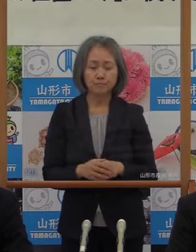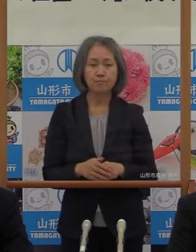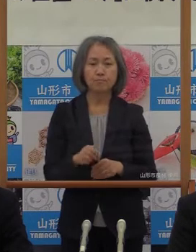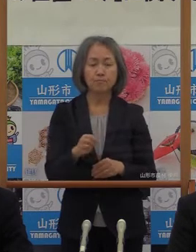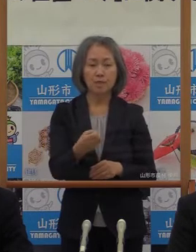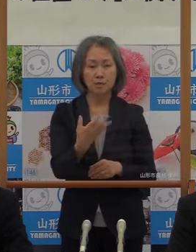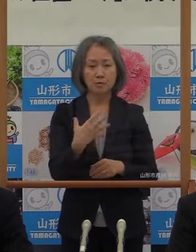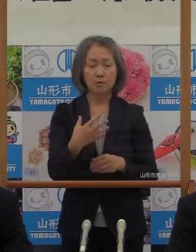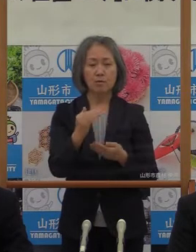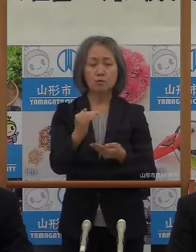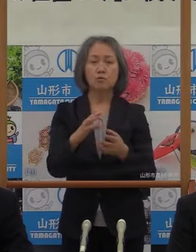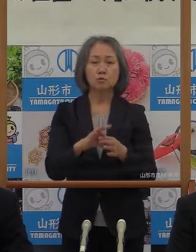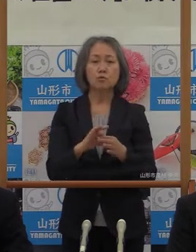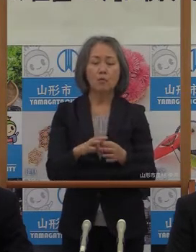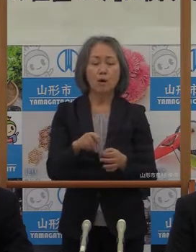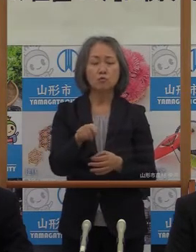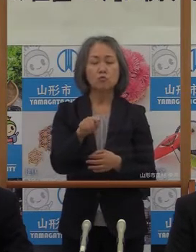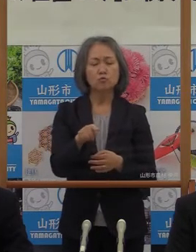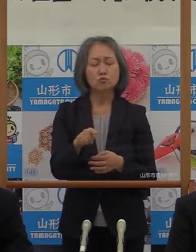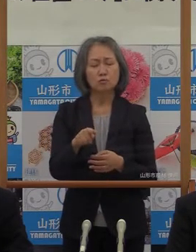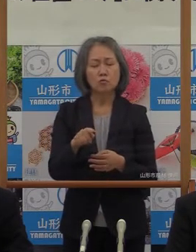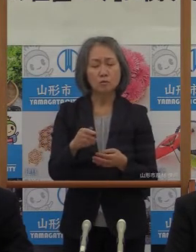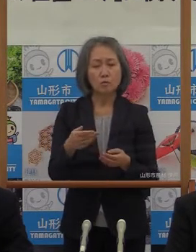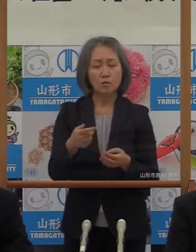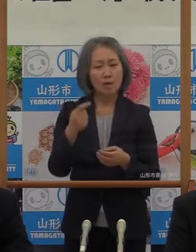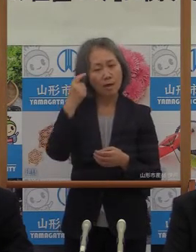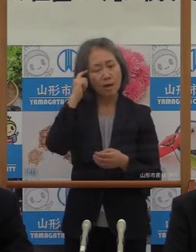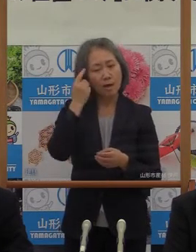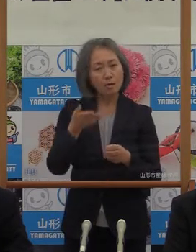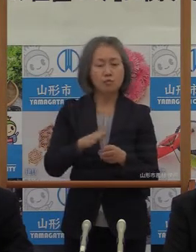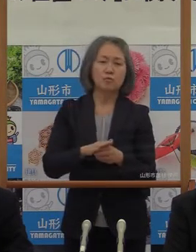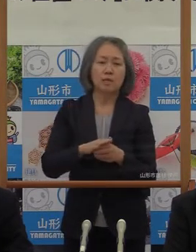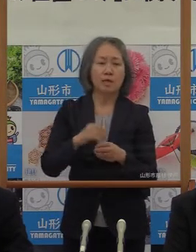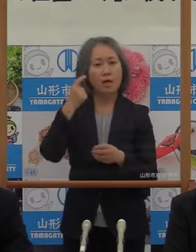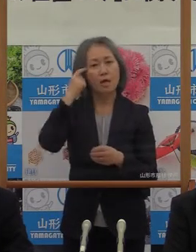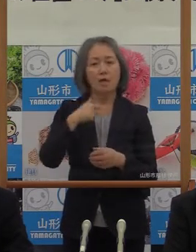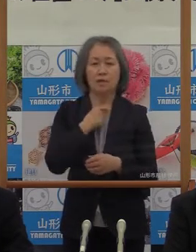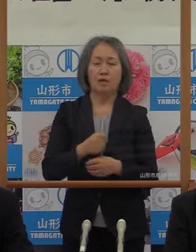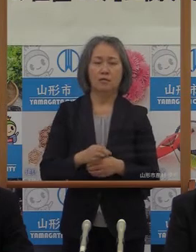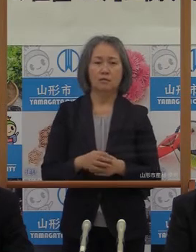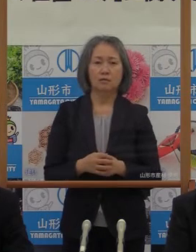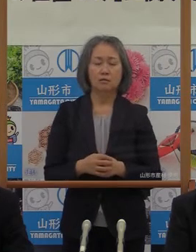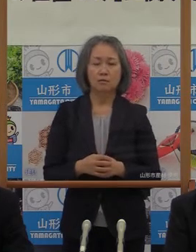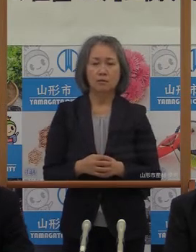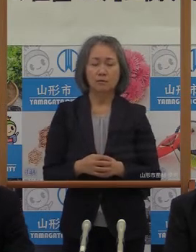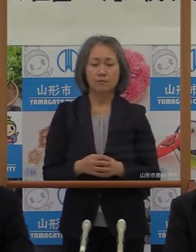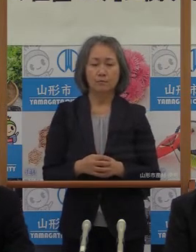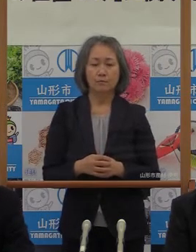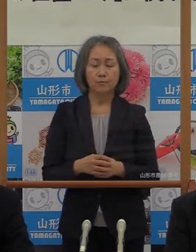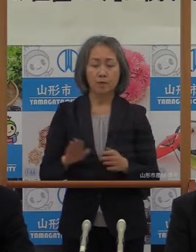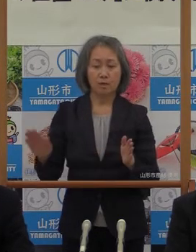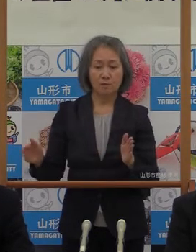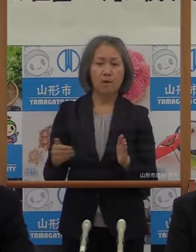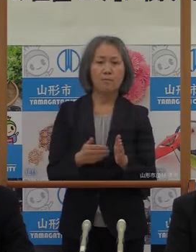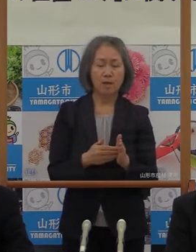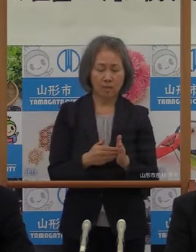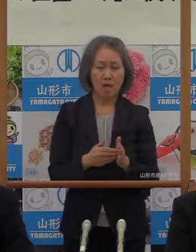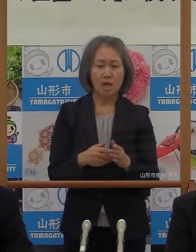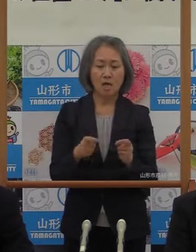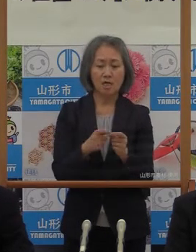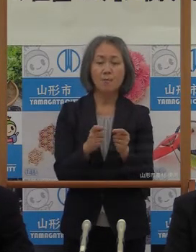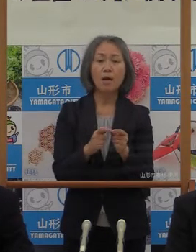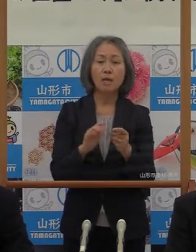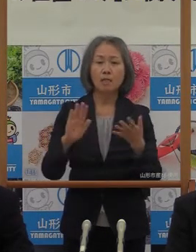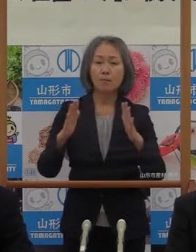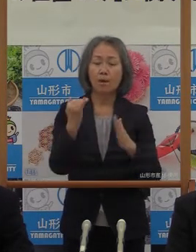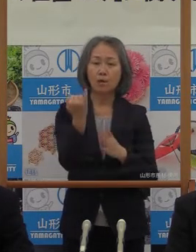はそのような前提で、いきたいというふうに思っています。まあ、やはりこれまでですね、山形舞子、ま